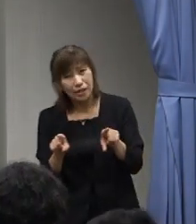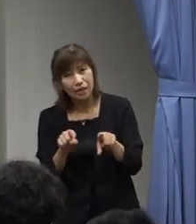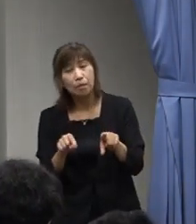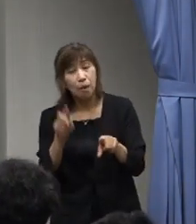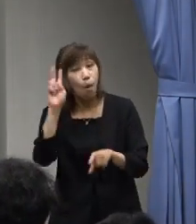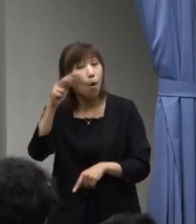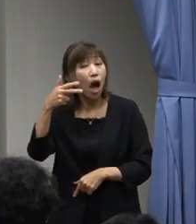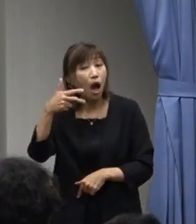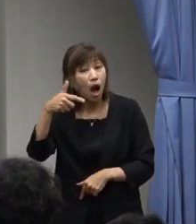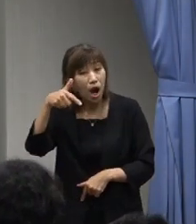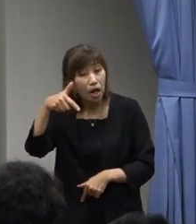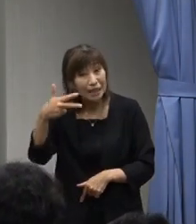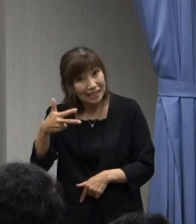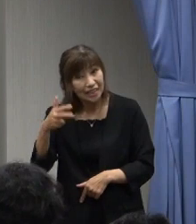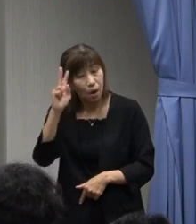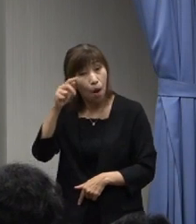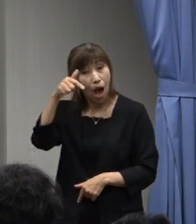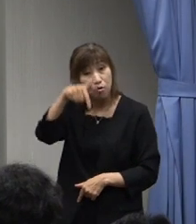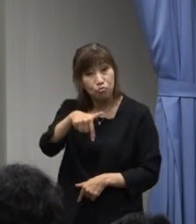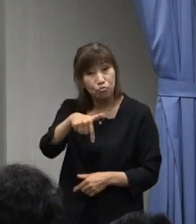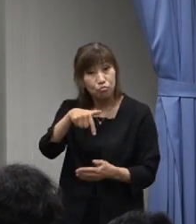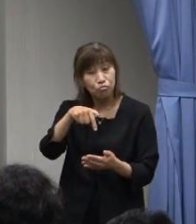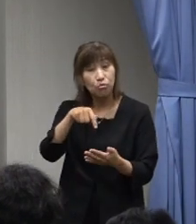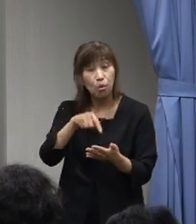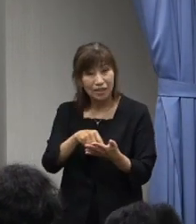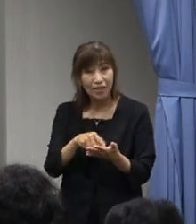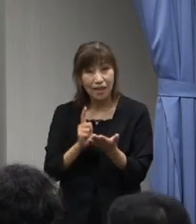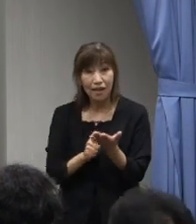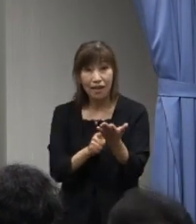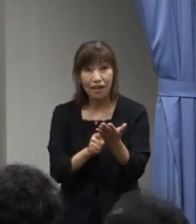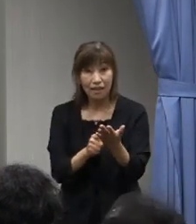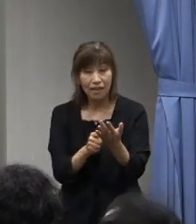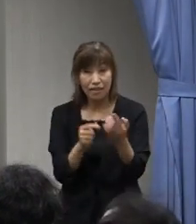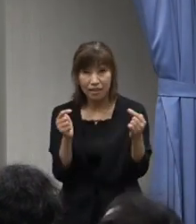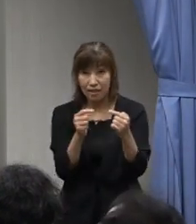阪市として、そこをさらに詰めていかれるっていう。